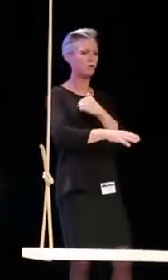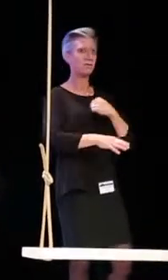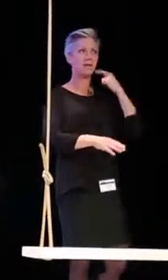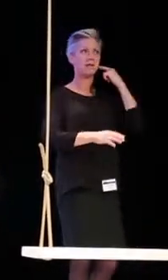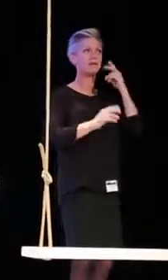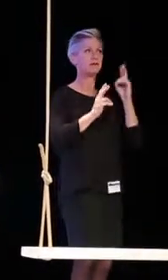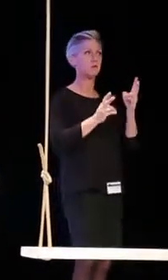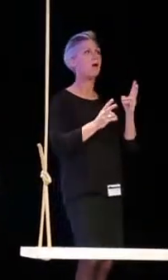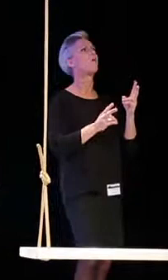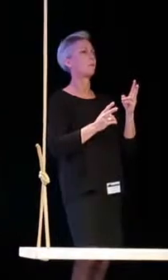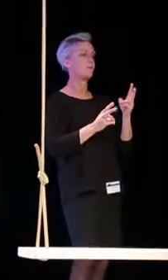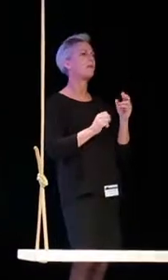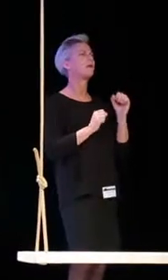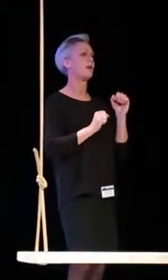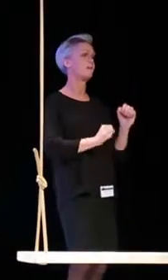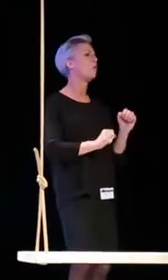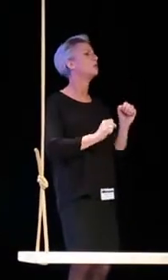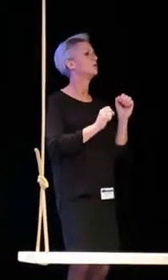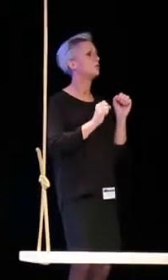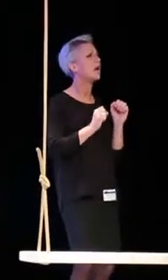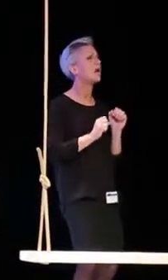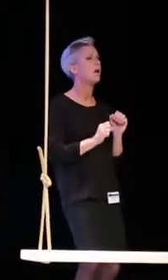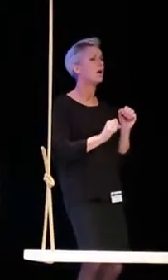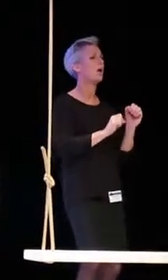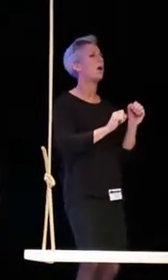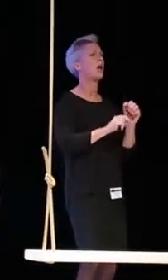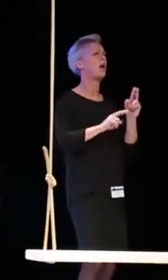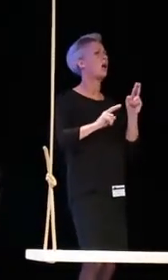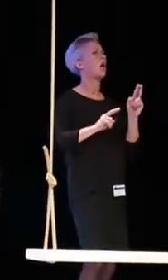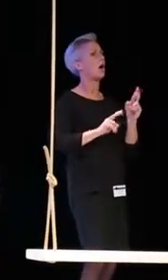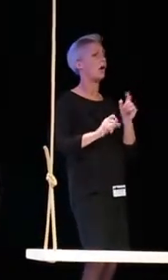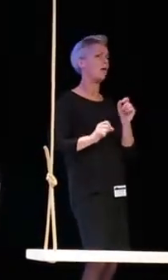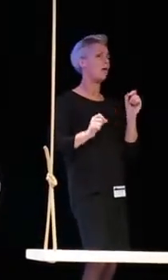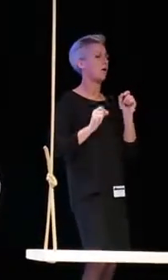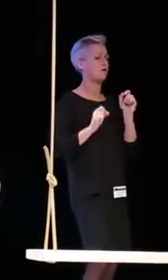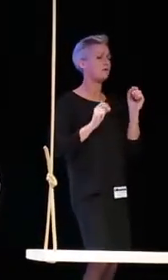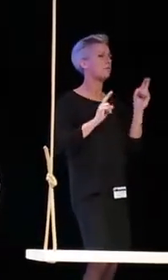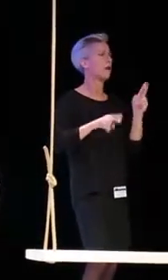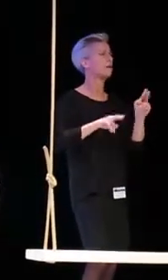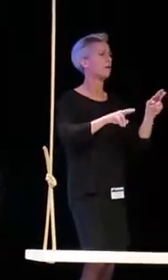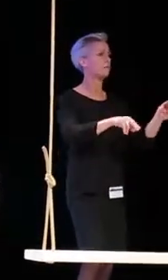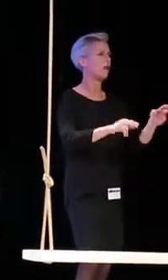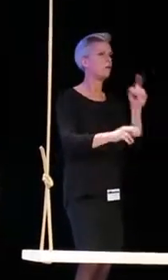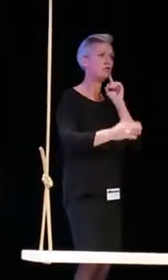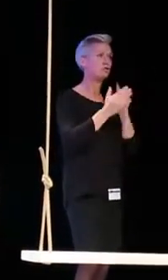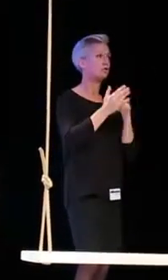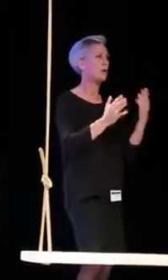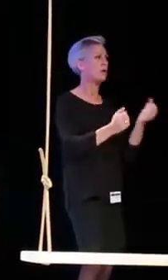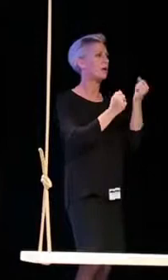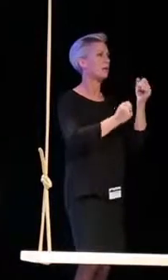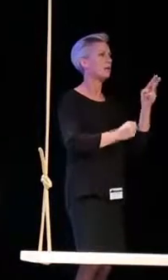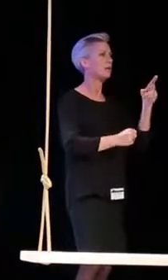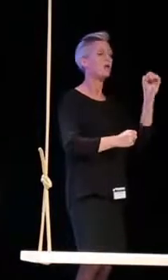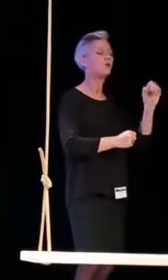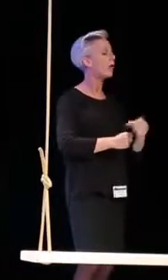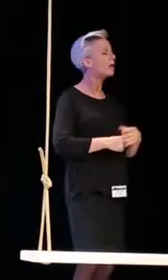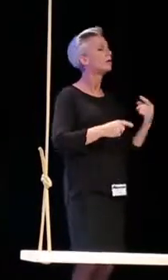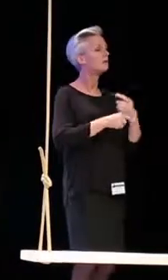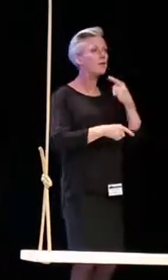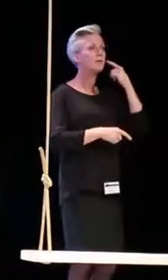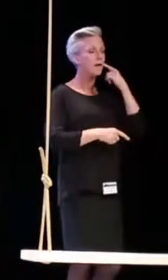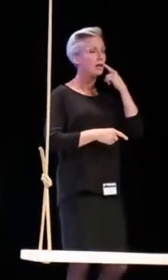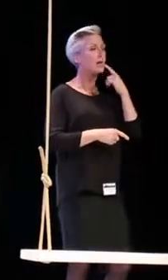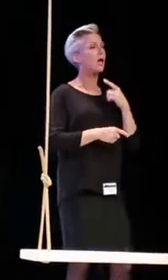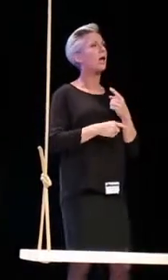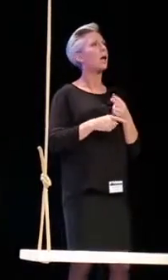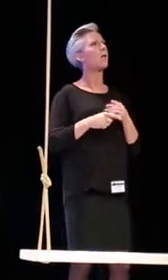om att försaka för miljön till att nu använda miljön som verktyget för framgång. Och det tycker jag är